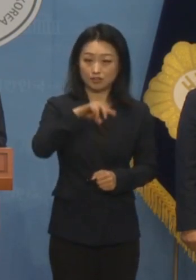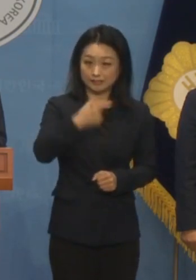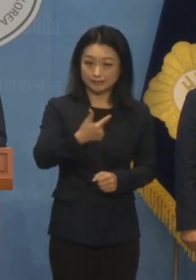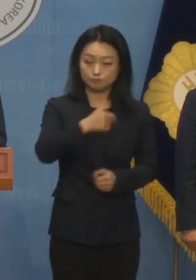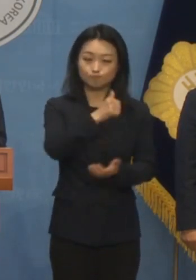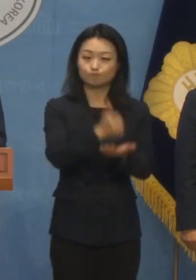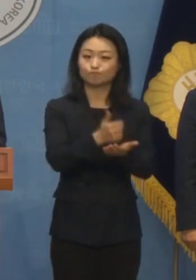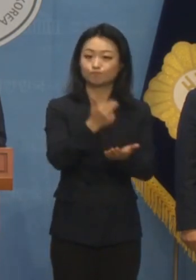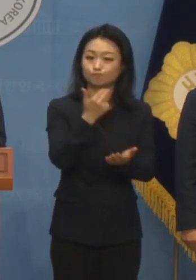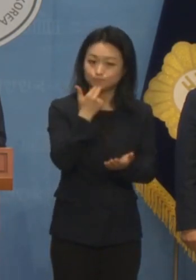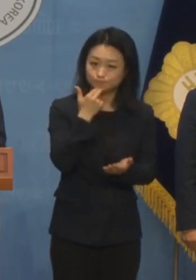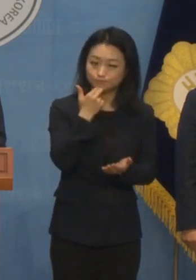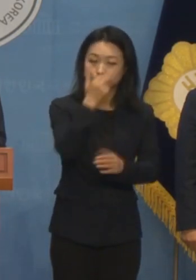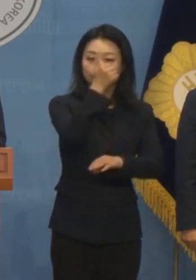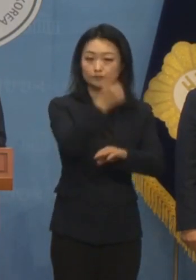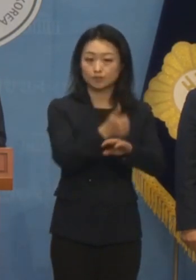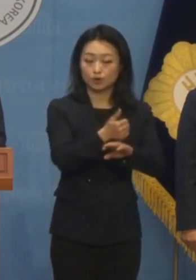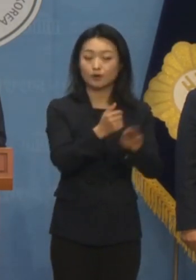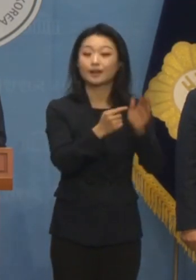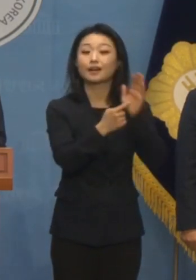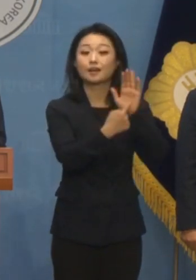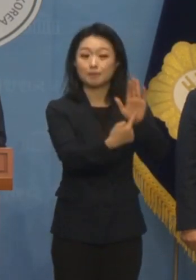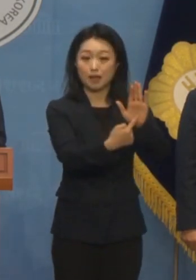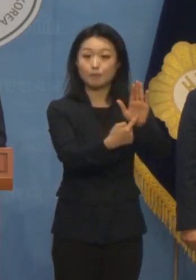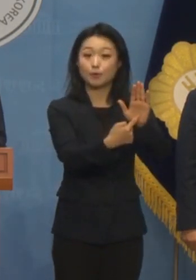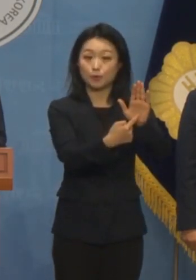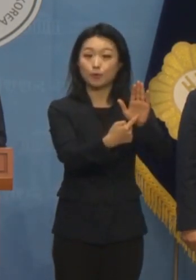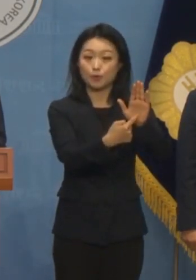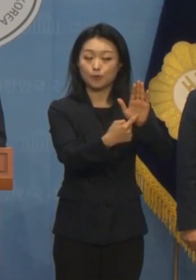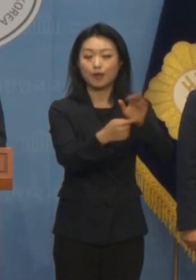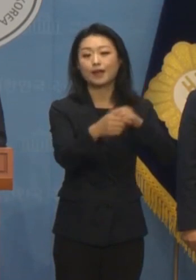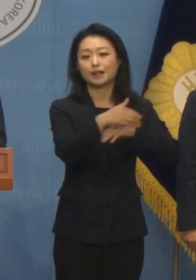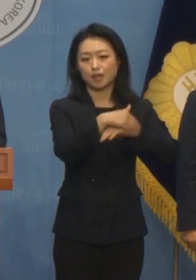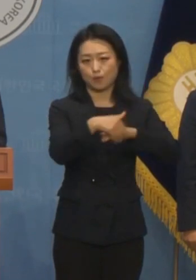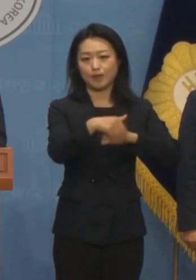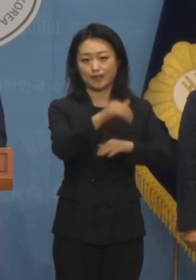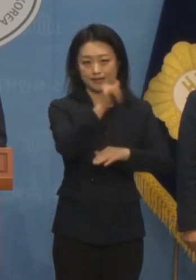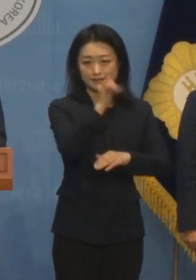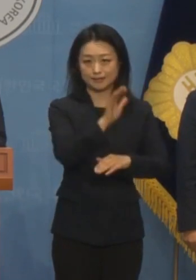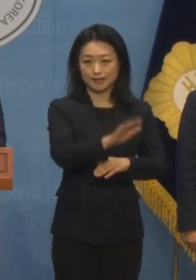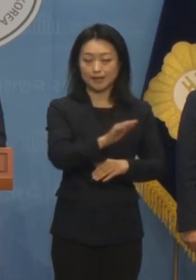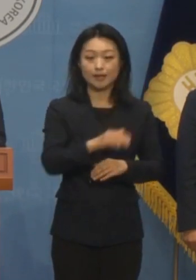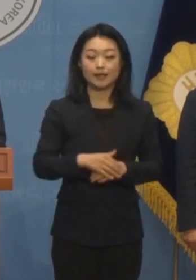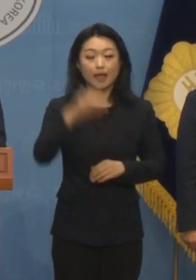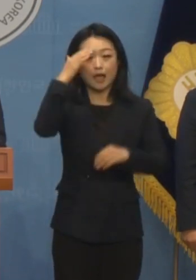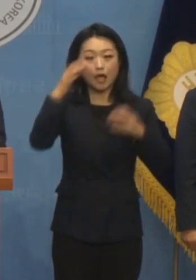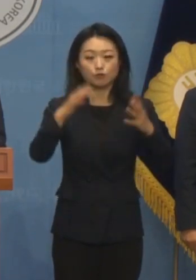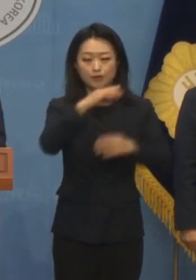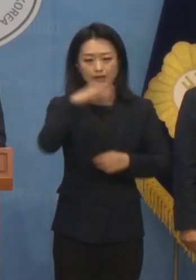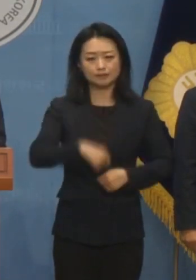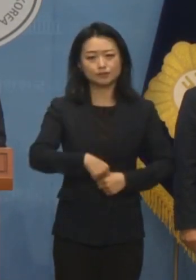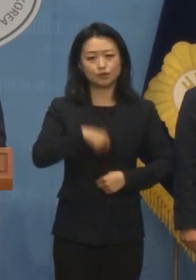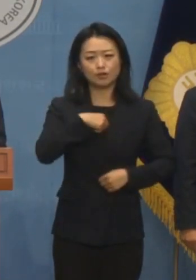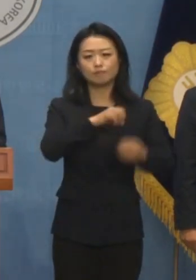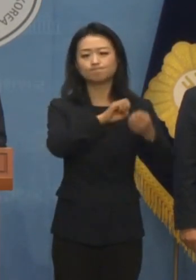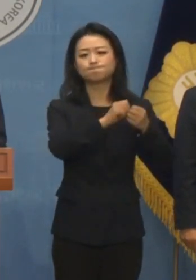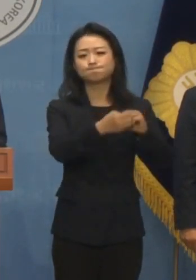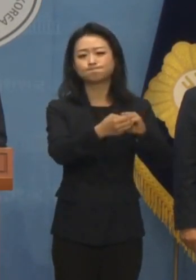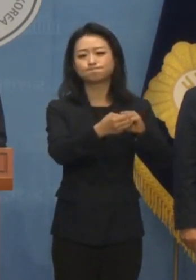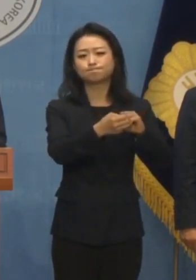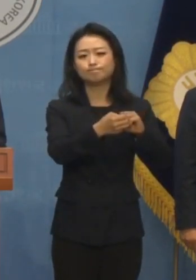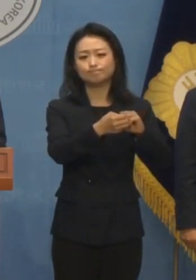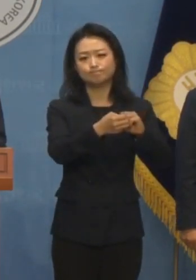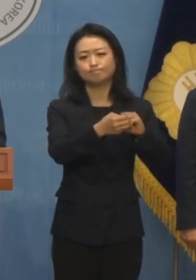않기로 하는 수사 결과를 발표를 한다 합니다. 이 나라의 정의가 정말 왜곡되고